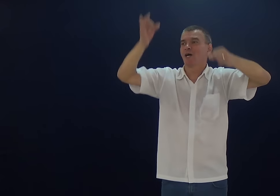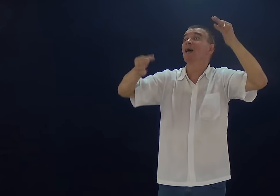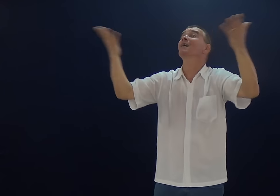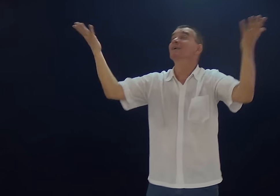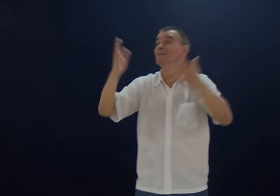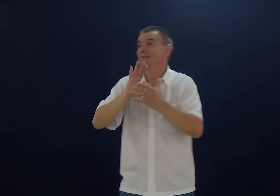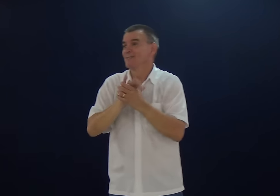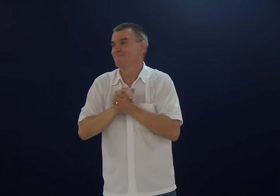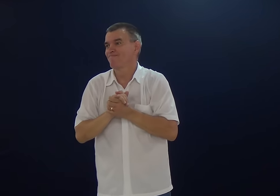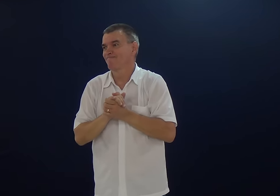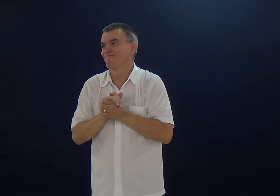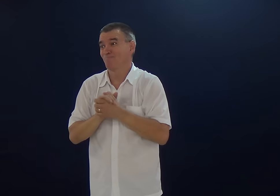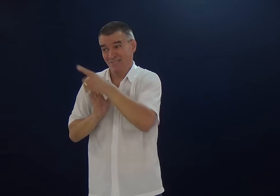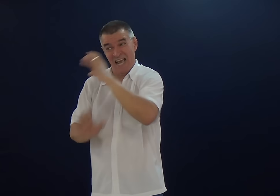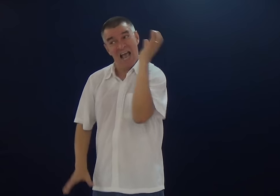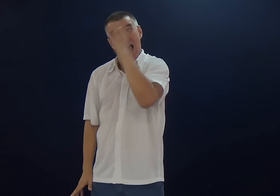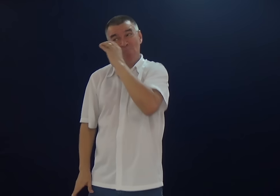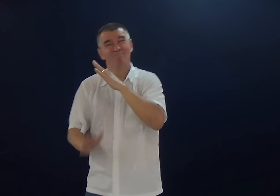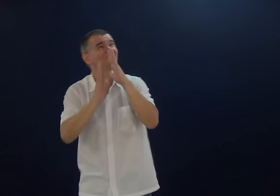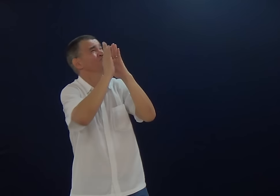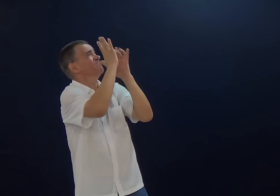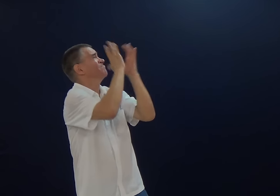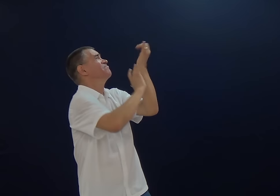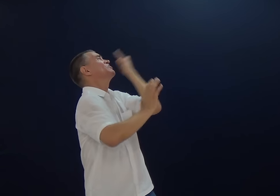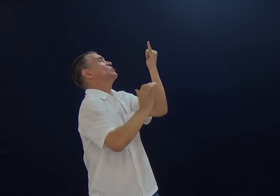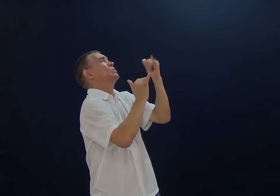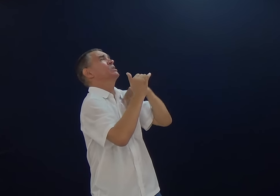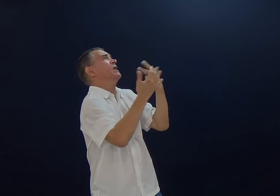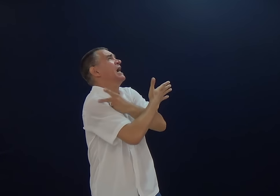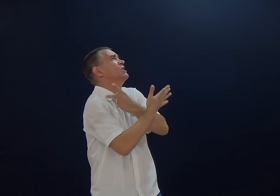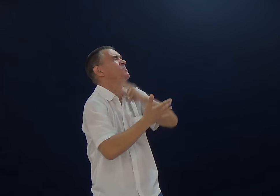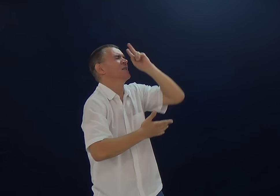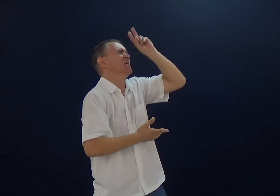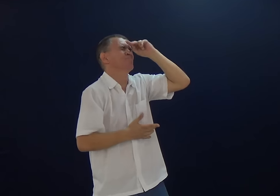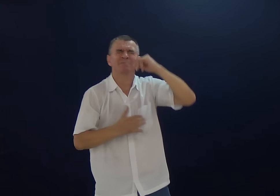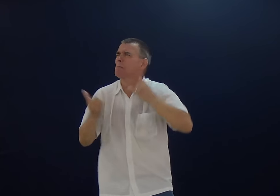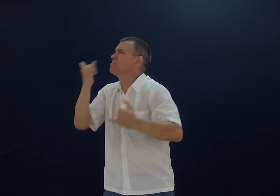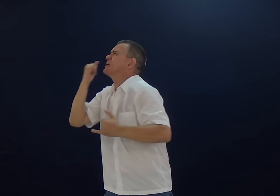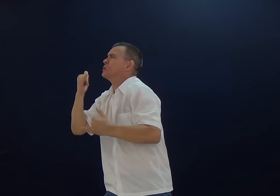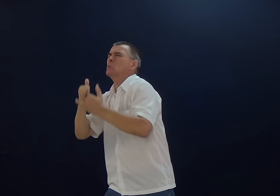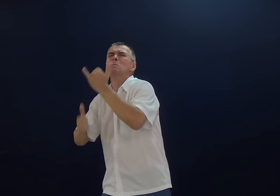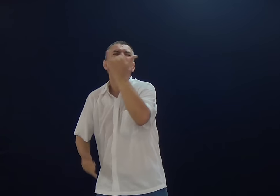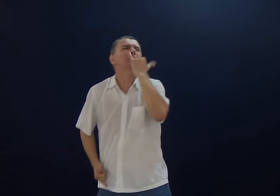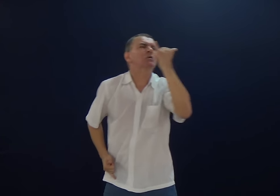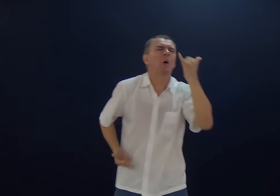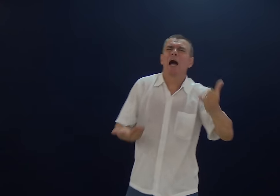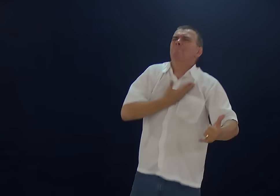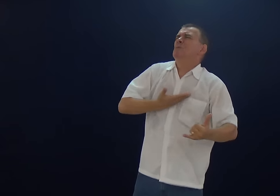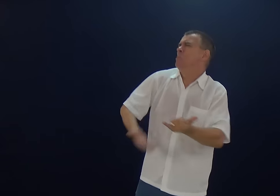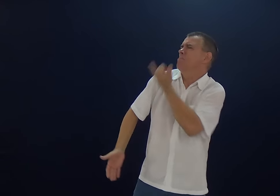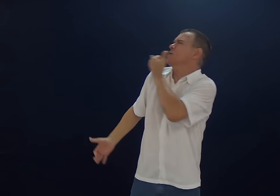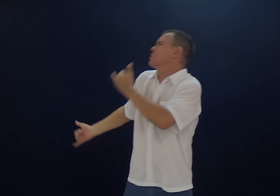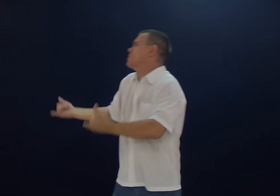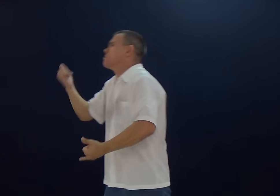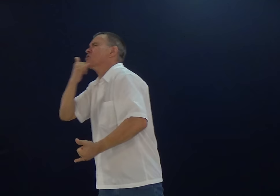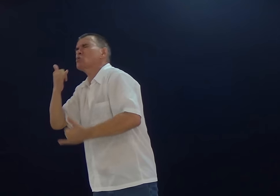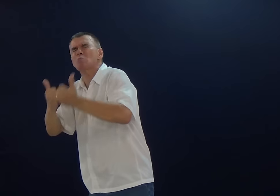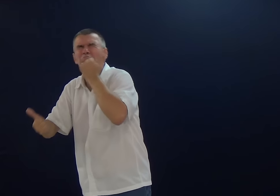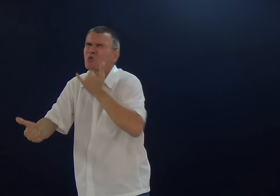coração e no dia do julgamento como é que vai ser a Jesus me perdoa errado lá não dá mais